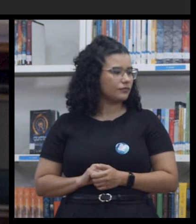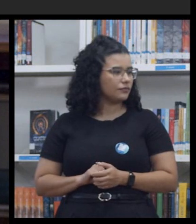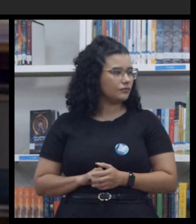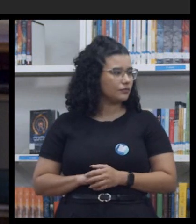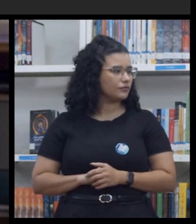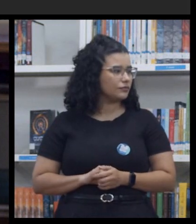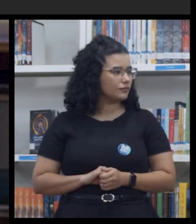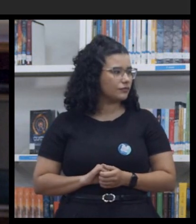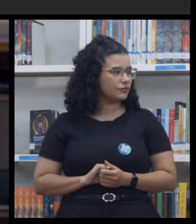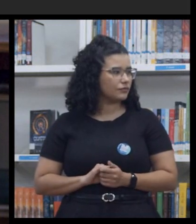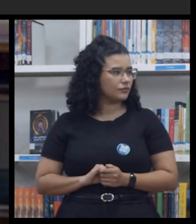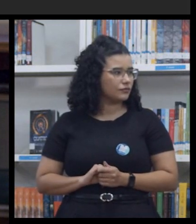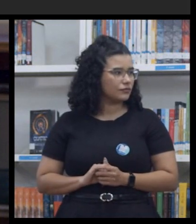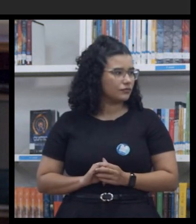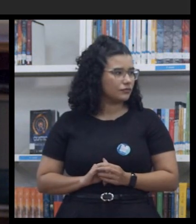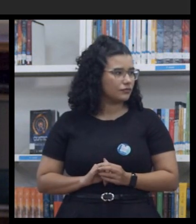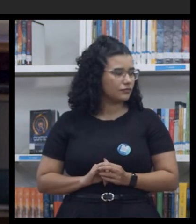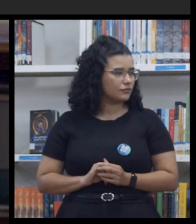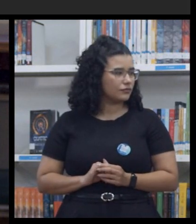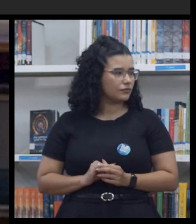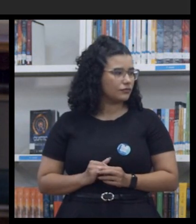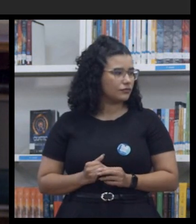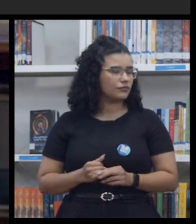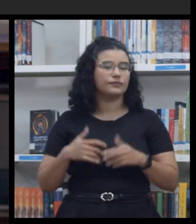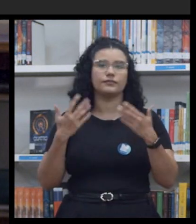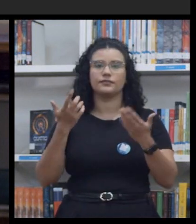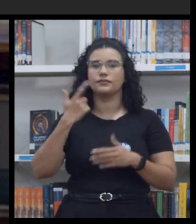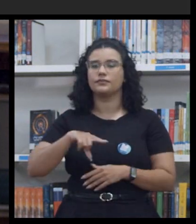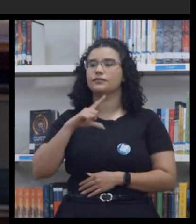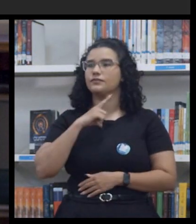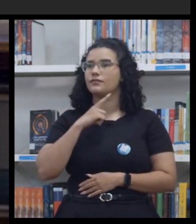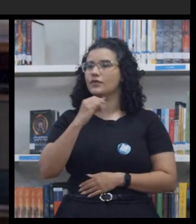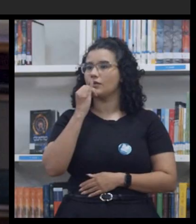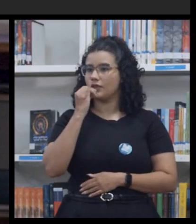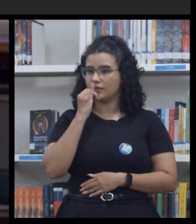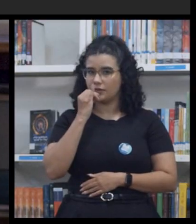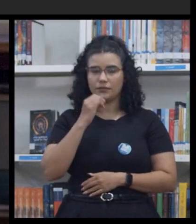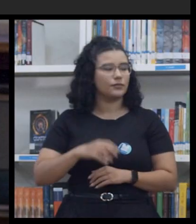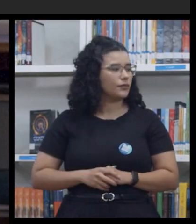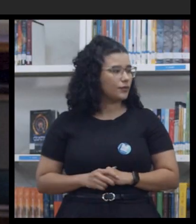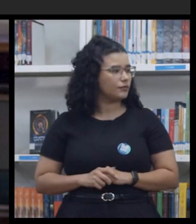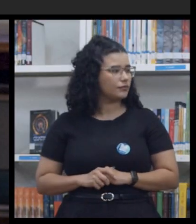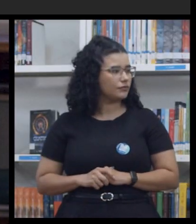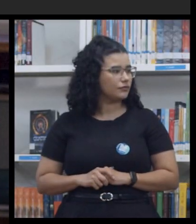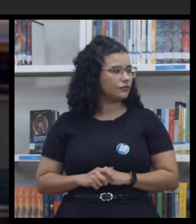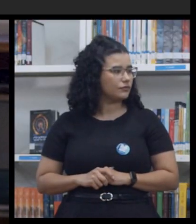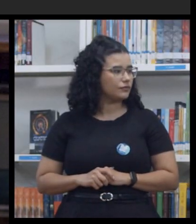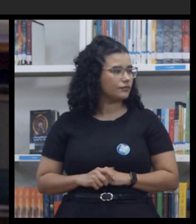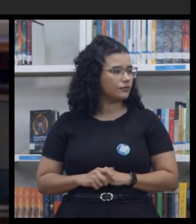roupas escuras. Ele segura um crânio humano. Eu dou o exemplo do Hamlet, que passa por um